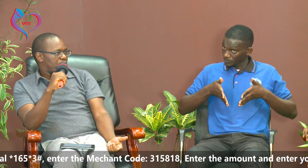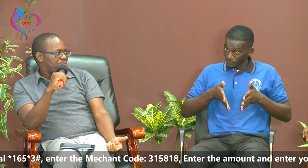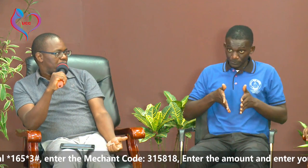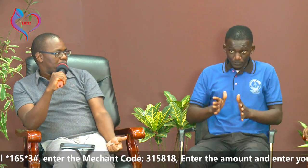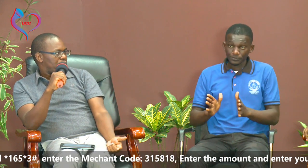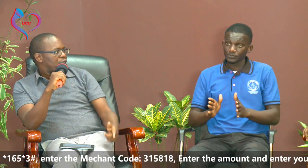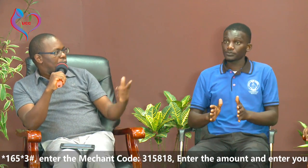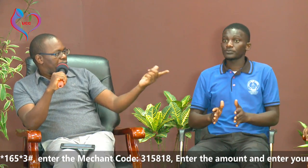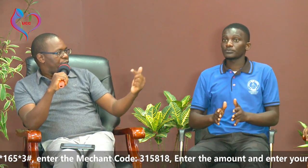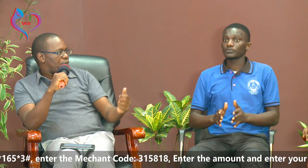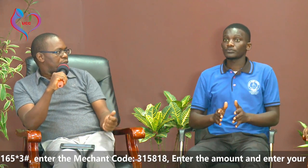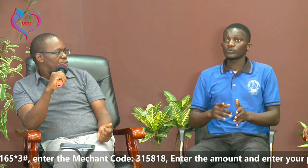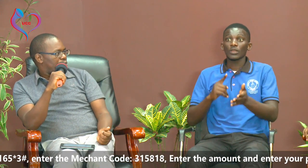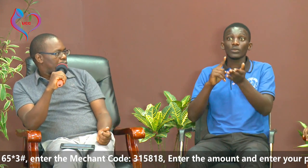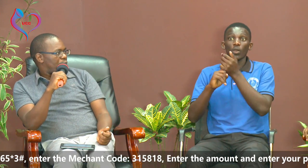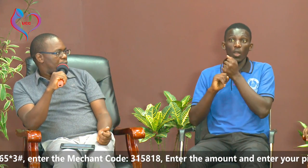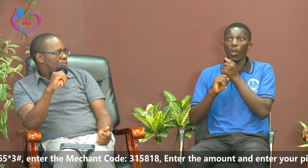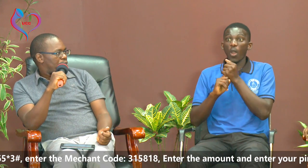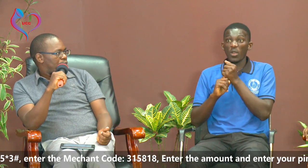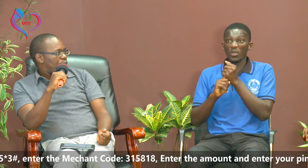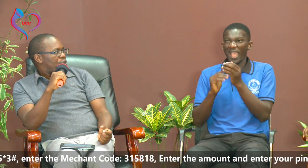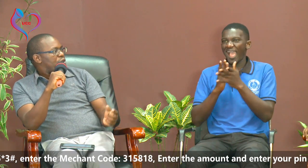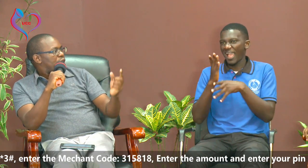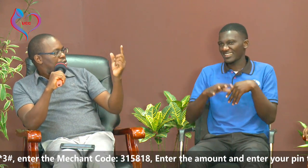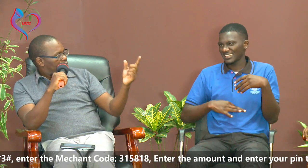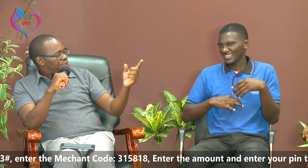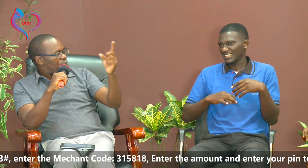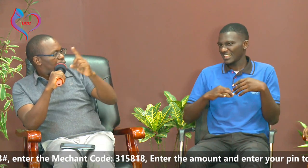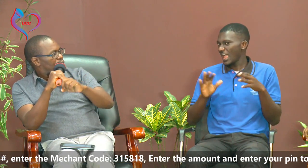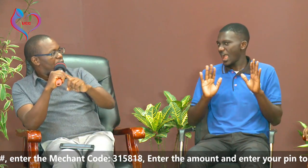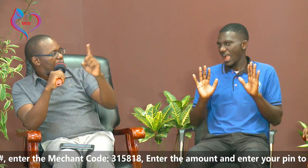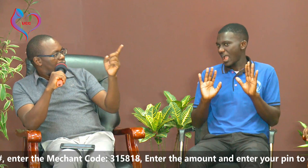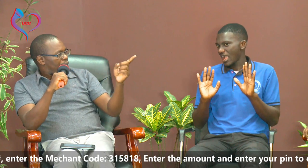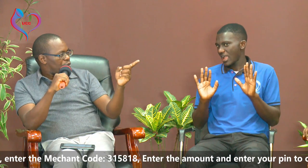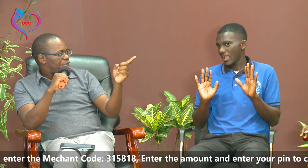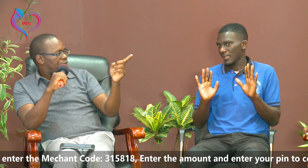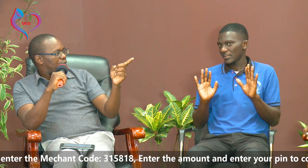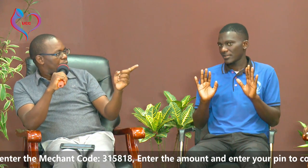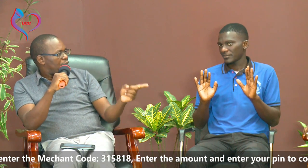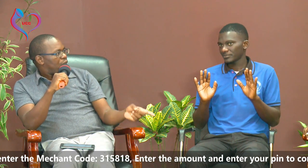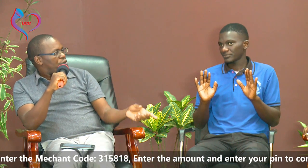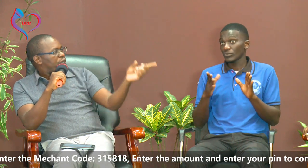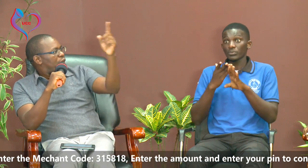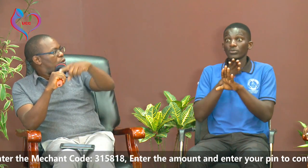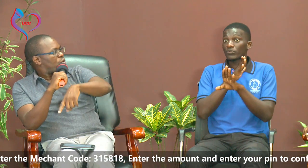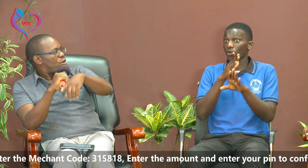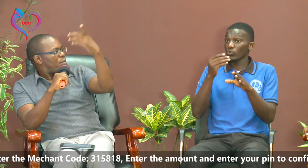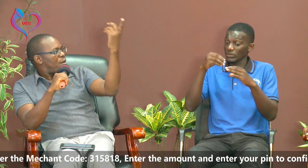nsi tewakifuna ng'ozze mu lubuto lwa maama wo nga tonnajja mu lubuto lwa maama wo abantu bakigamba ng'okyali mu lubuto lwa maama